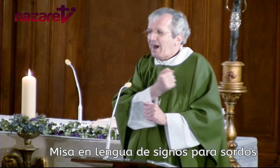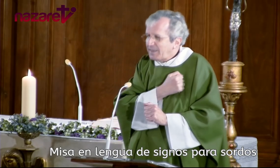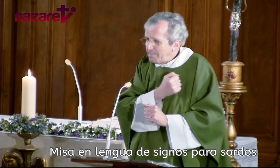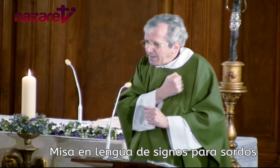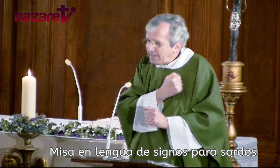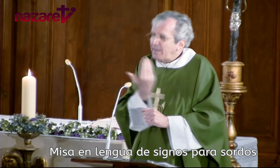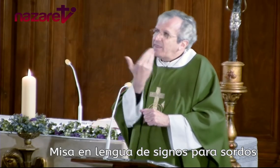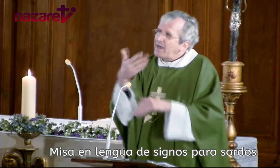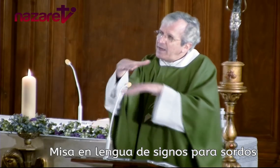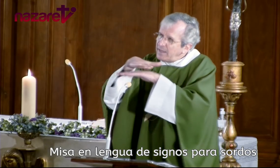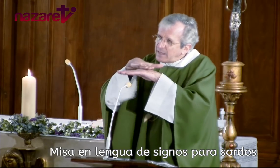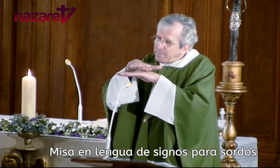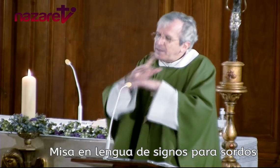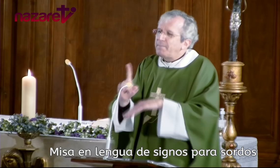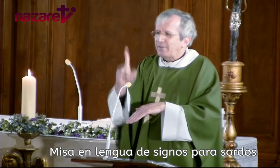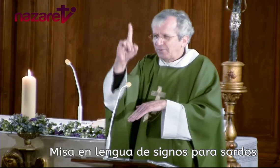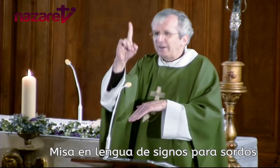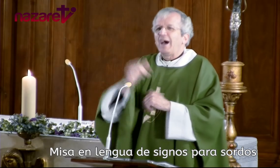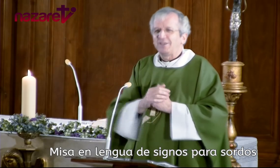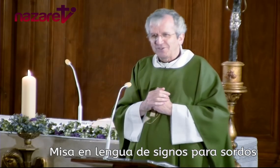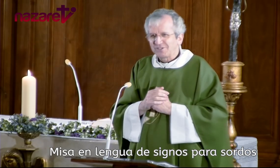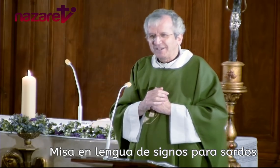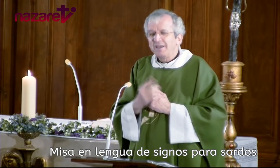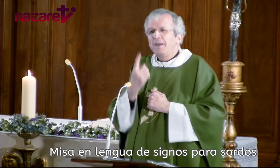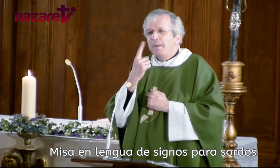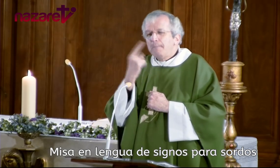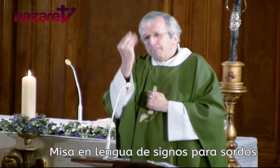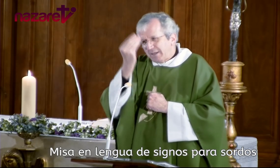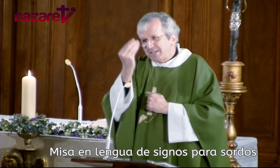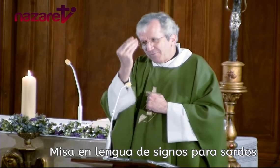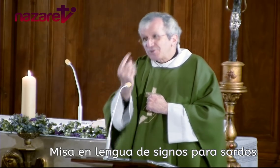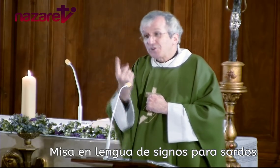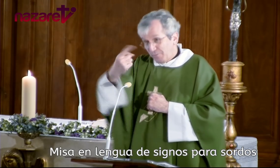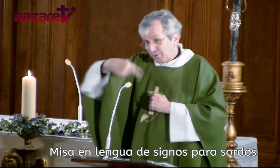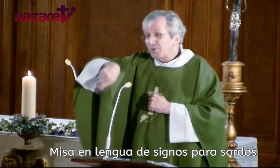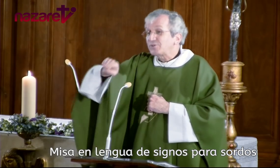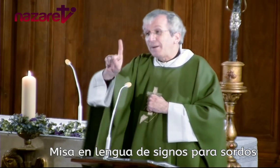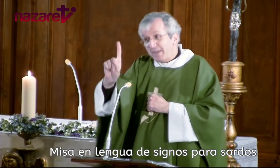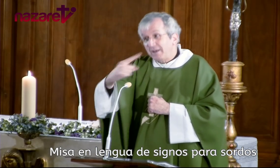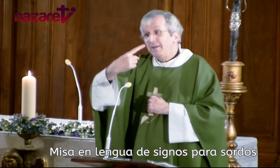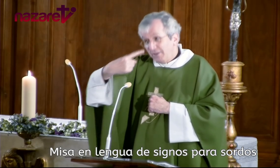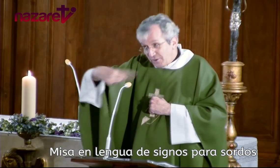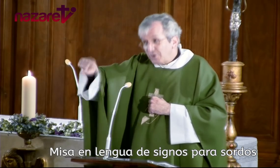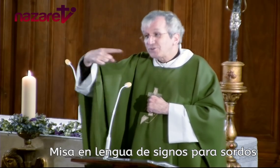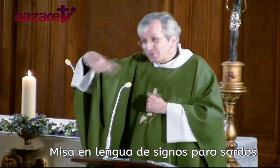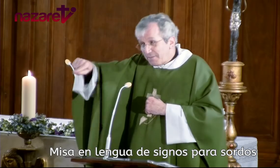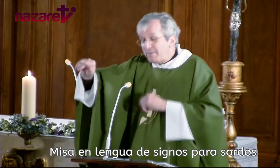hacen penitencia y piden perdón a Dios. Pensemos cómo nosotros también, Dios nos envía